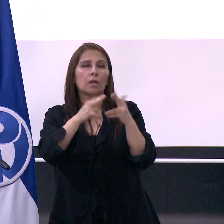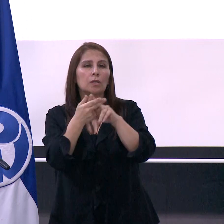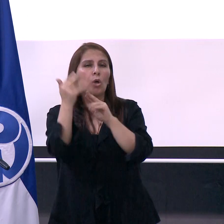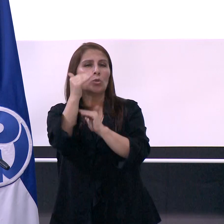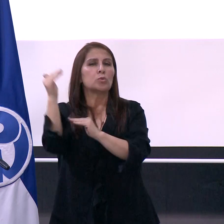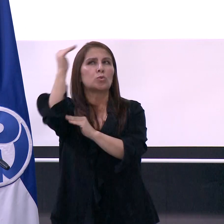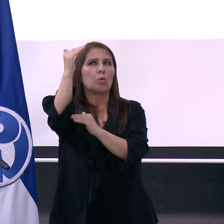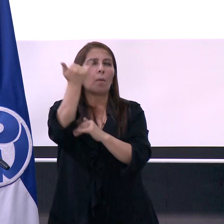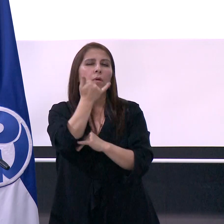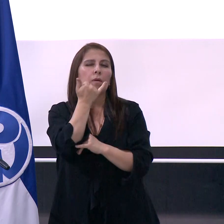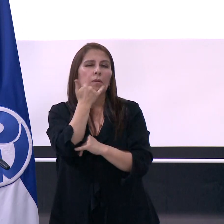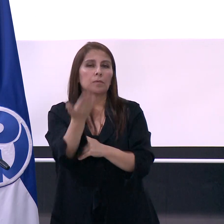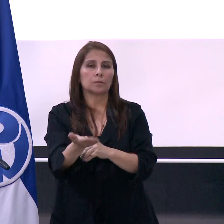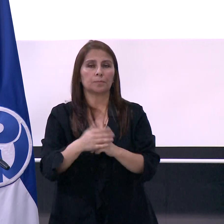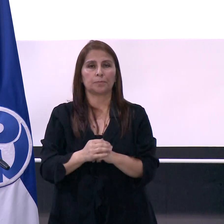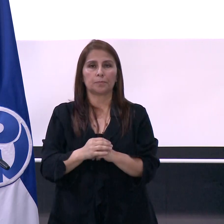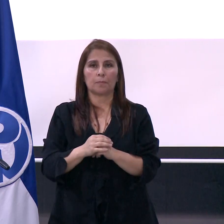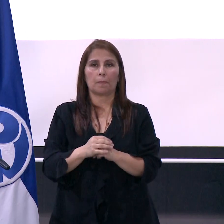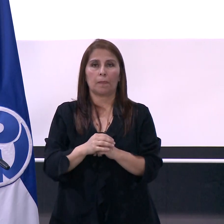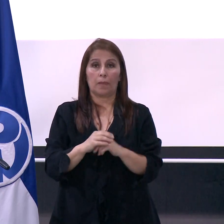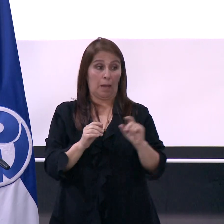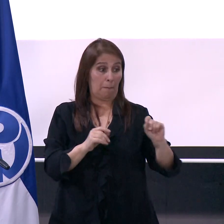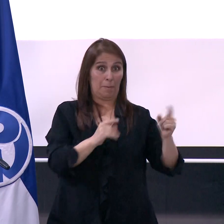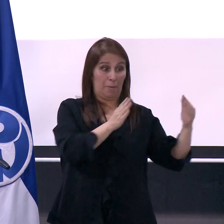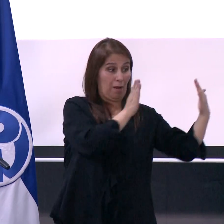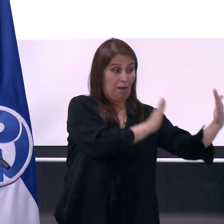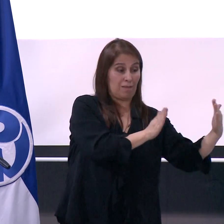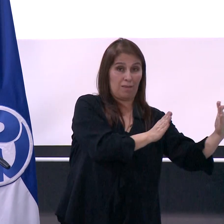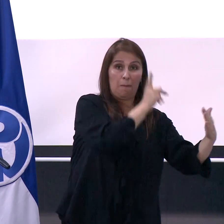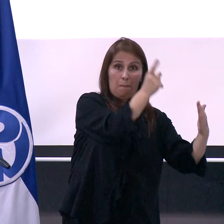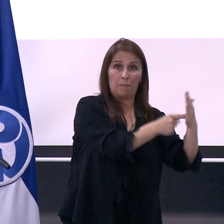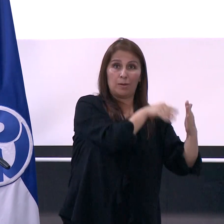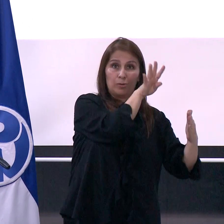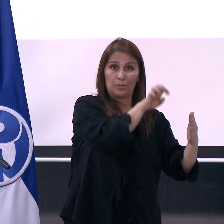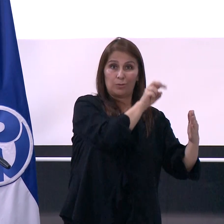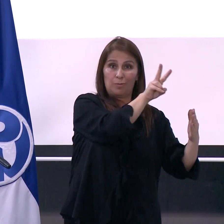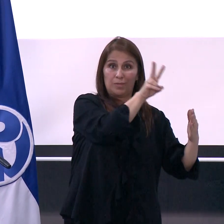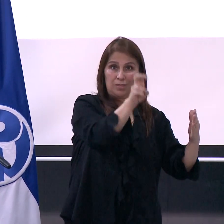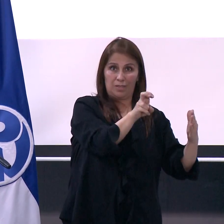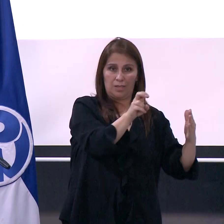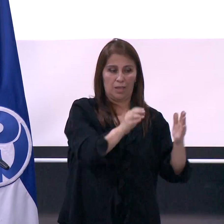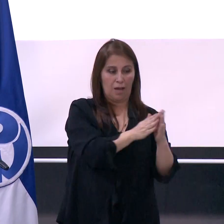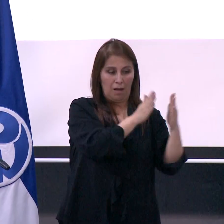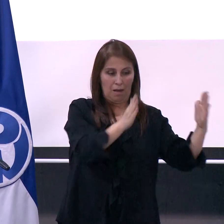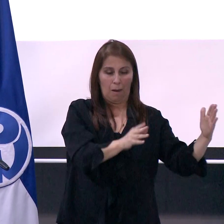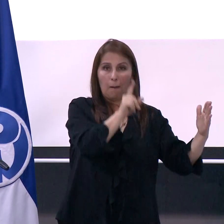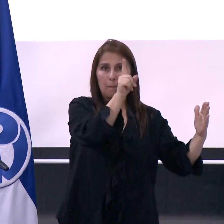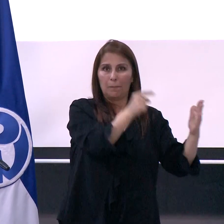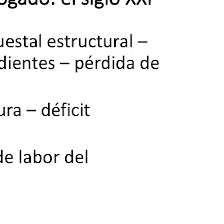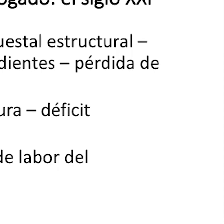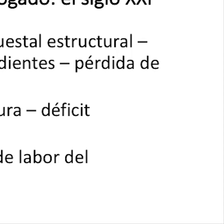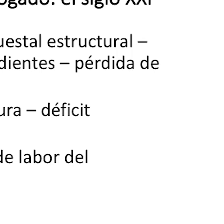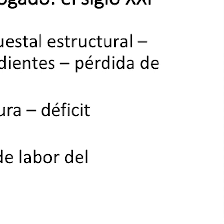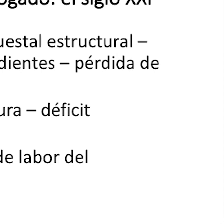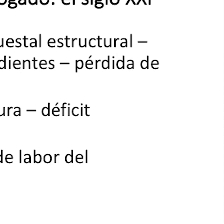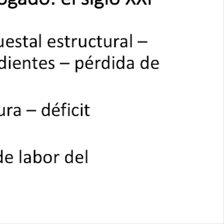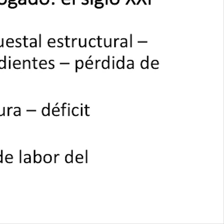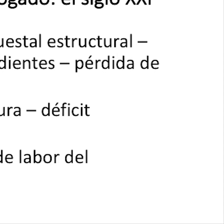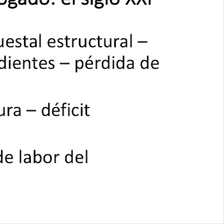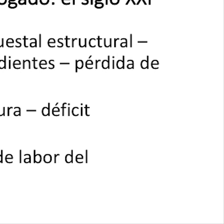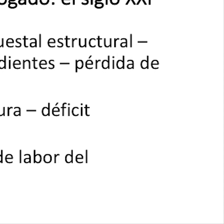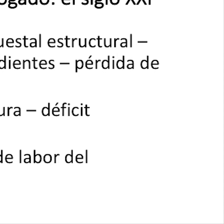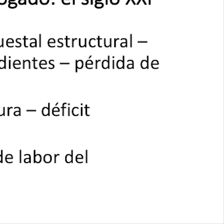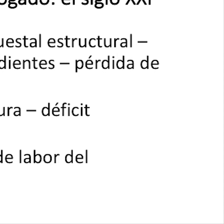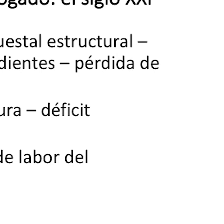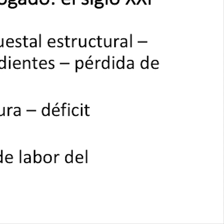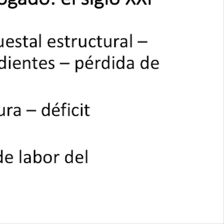que se planteó durante el primer periodo entre 1927 en 1955 la